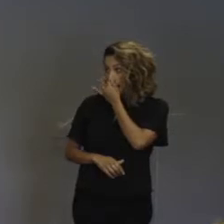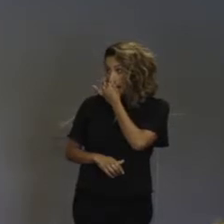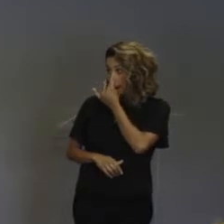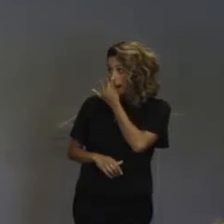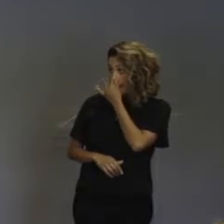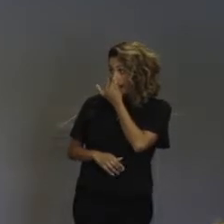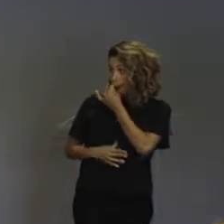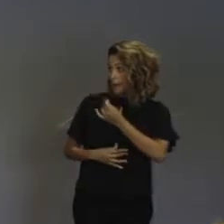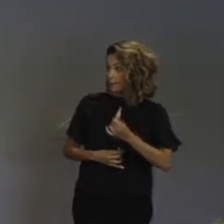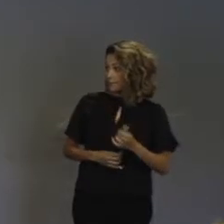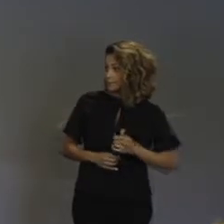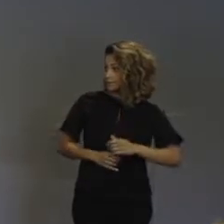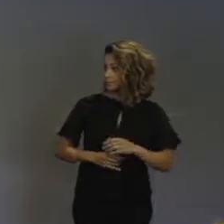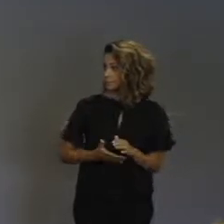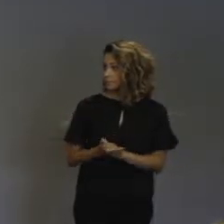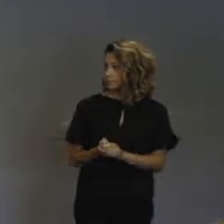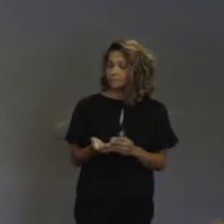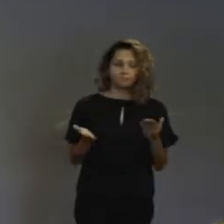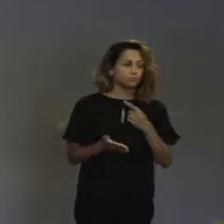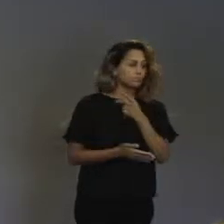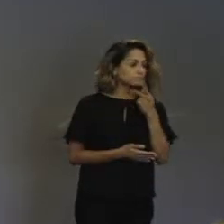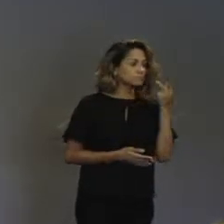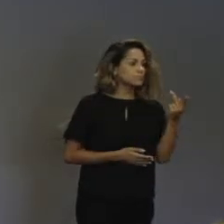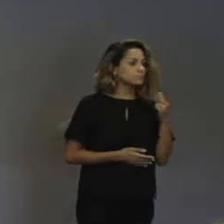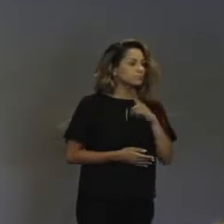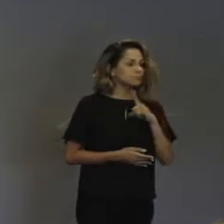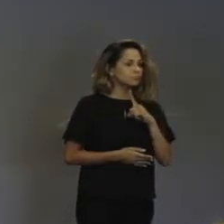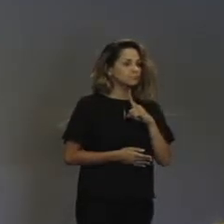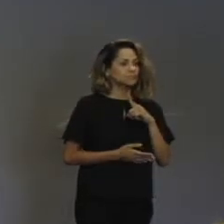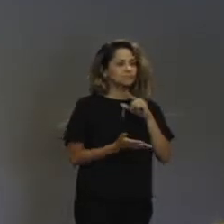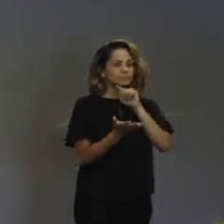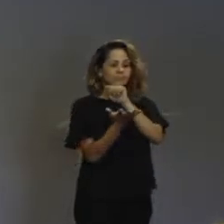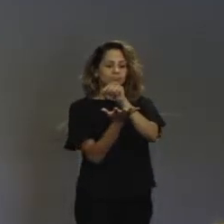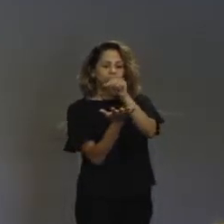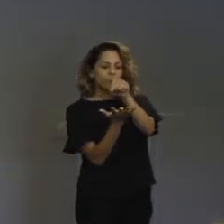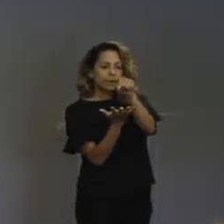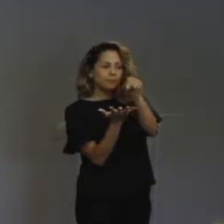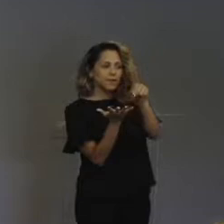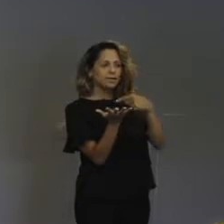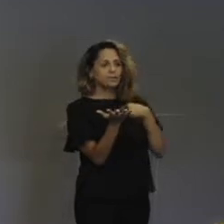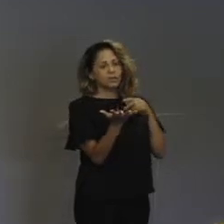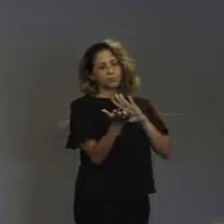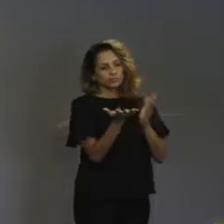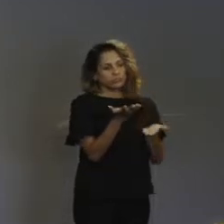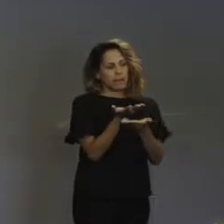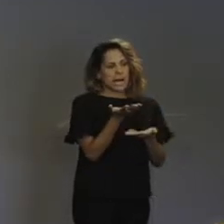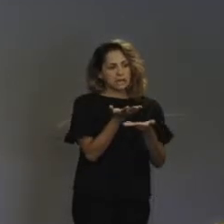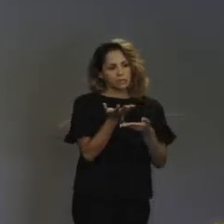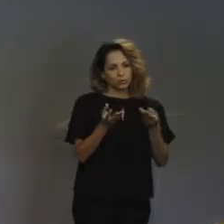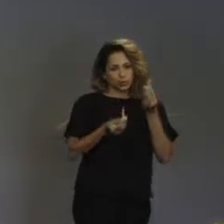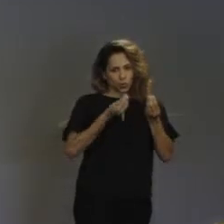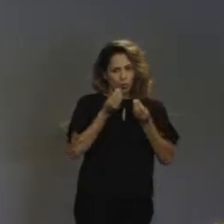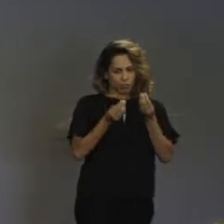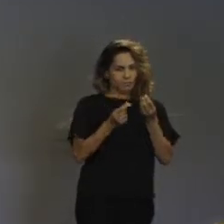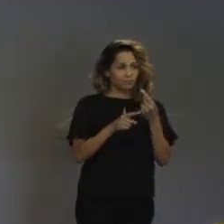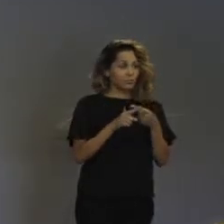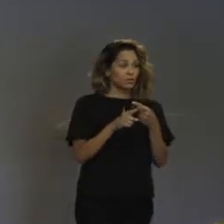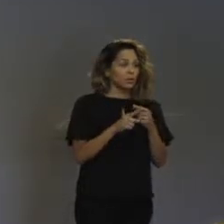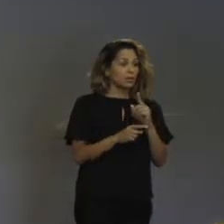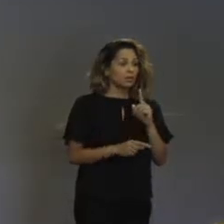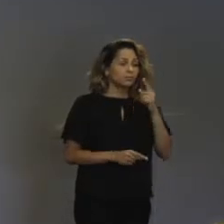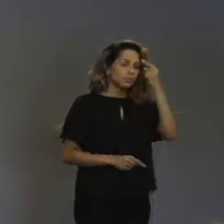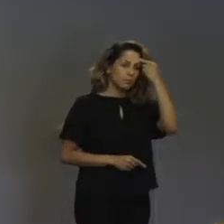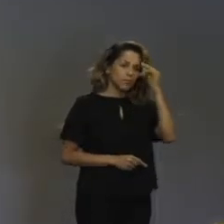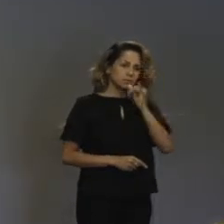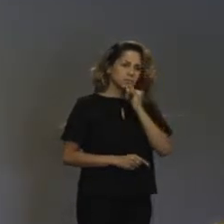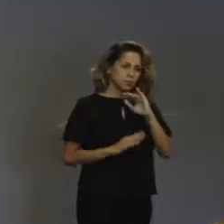Da educação, agora você vai falar das partes de ponta, eu vou falar do básico. Porque quando a gente pensa em escola pública,